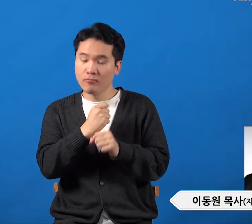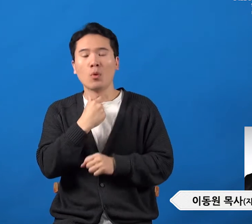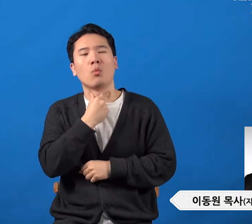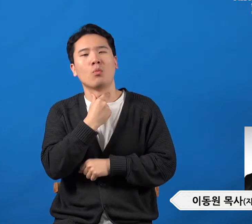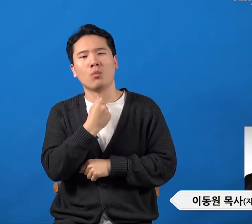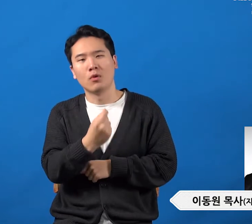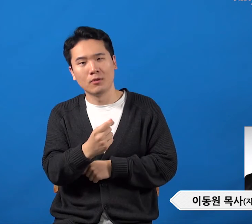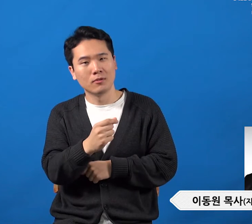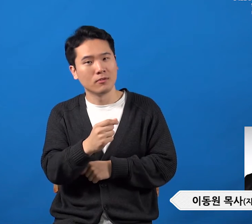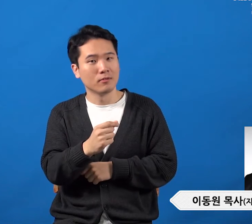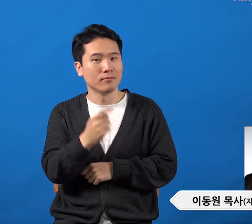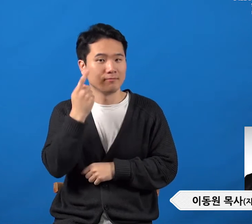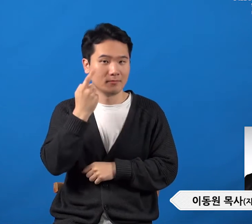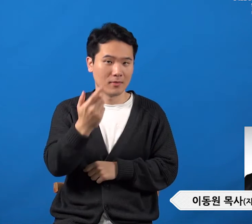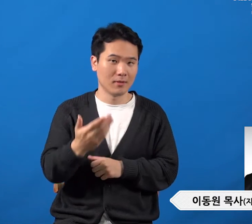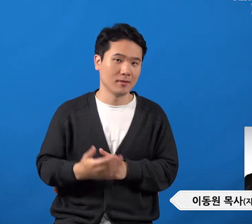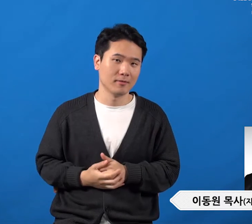원했을까요?